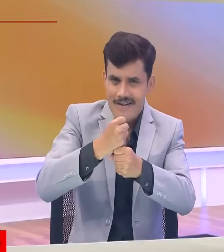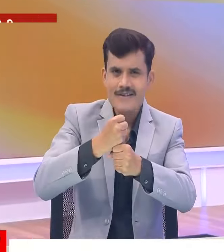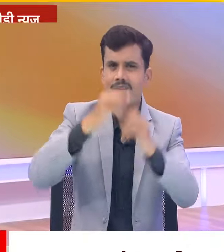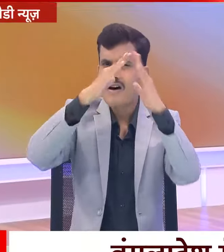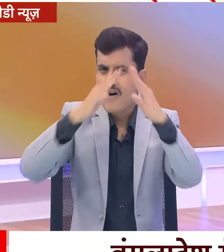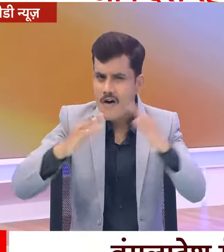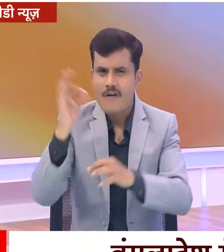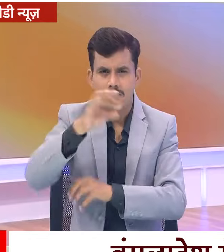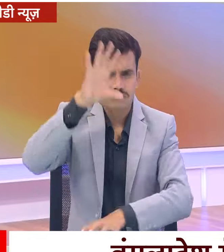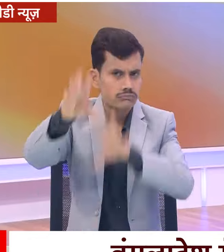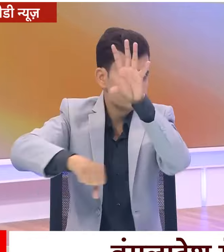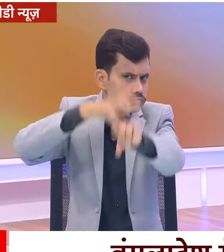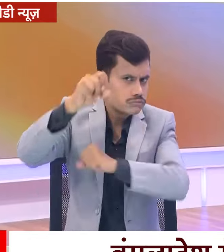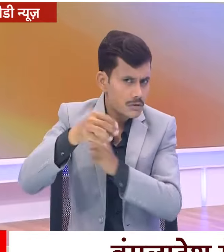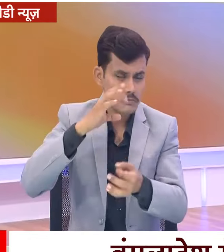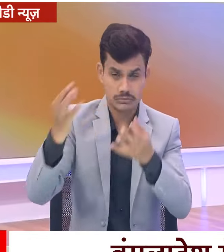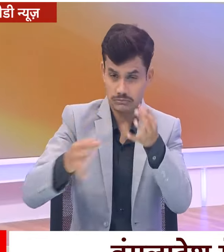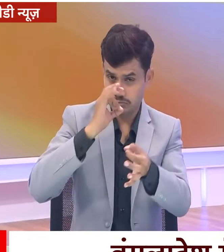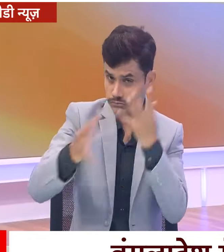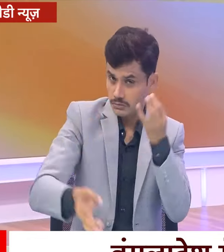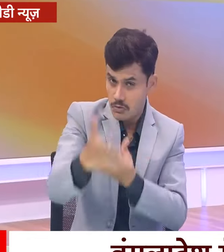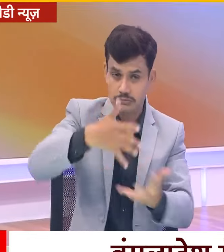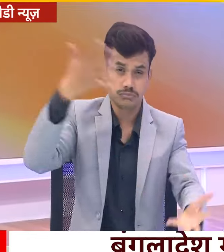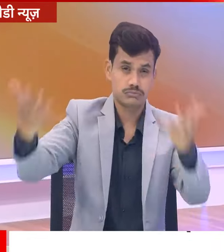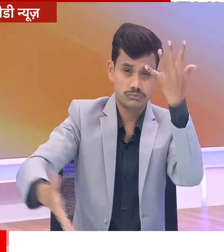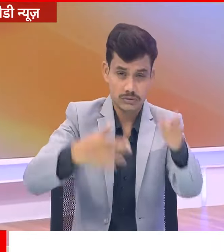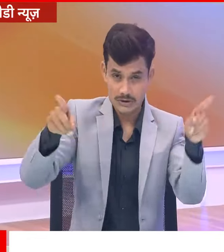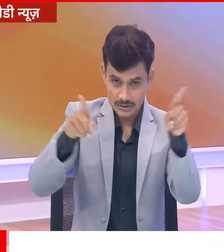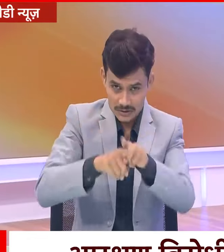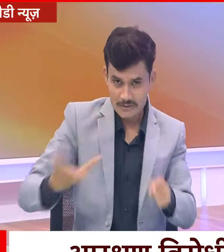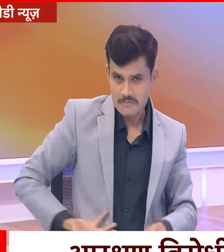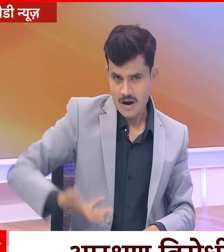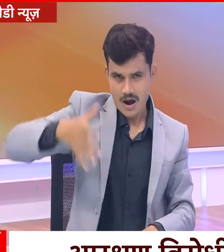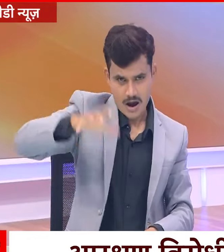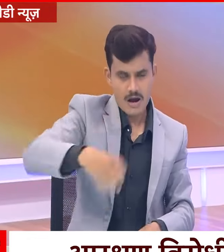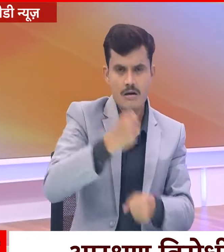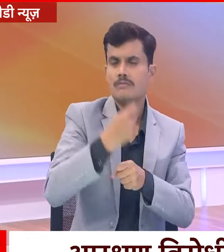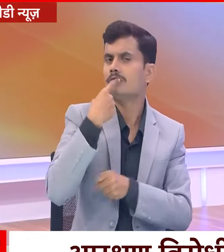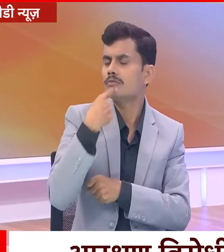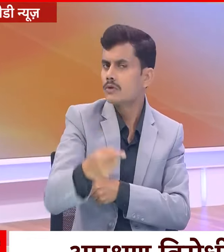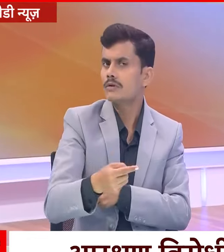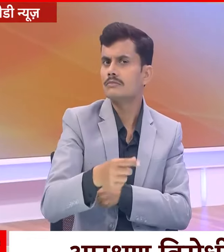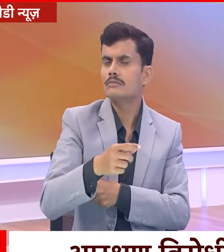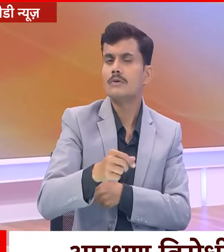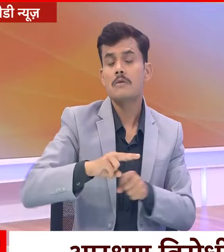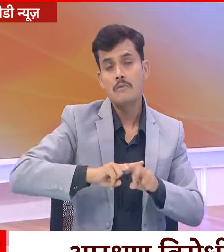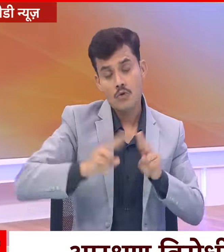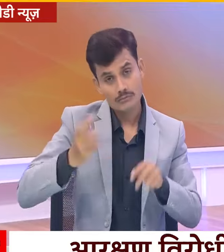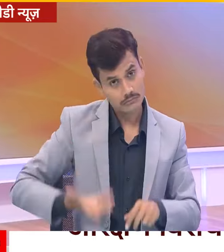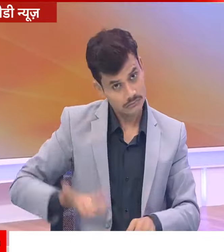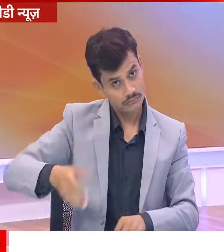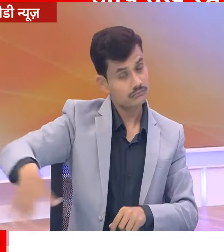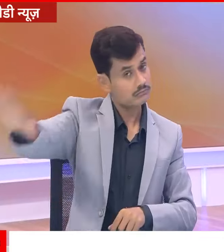फूंक दी गई हैं। हालात को देखते हुए सरकार ने पूरे देश में कर्फ्यू लगाने की घोषणा की है। कर्फ्यू आज आधी रात से प्रभावी